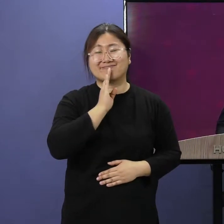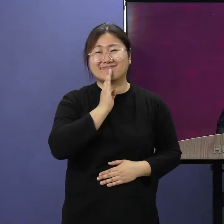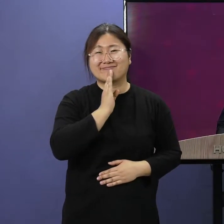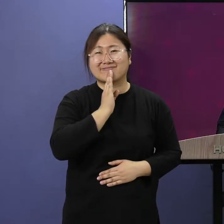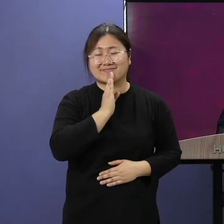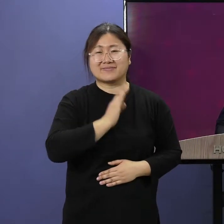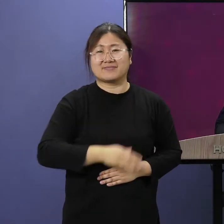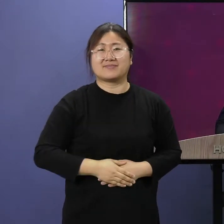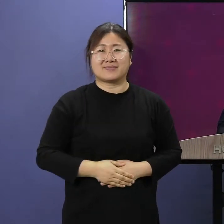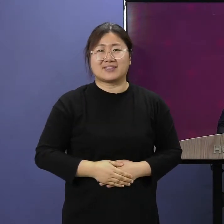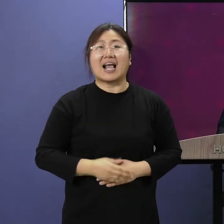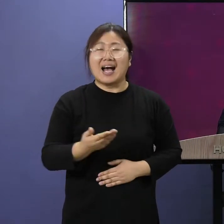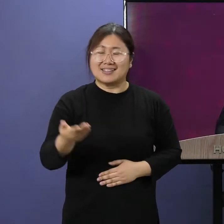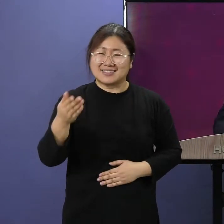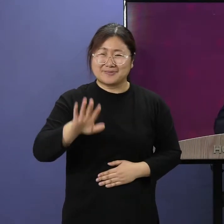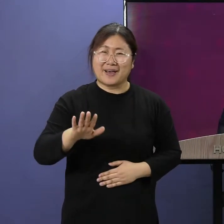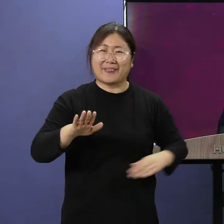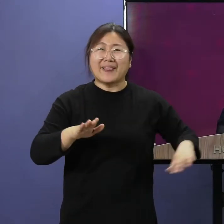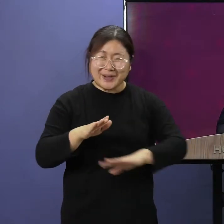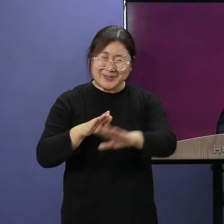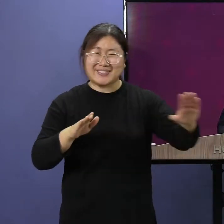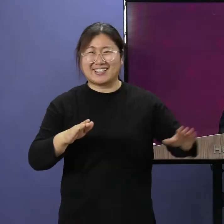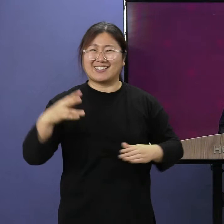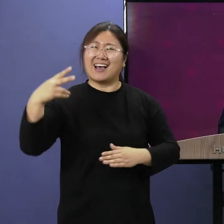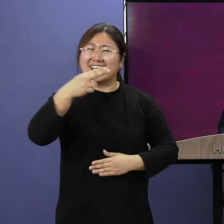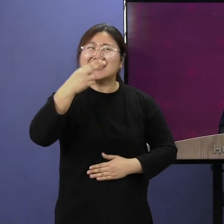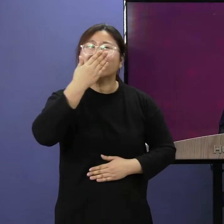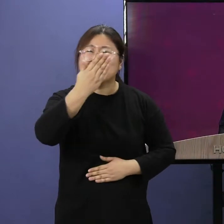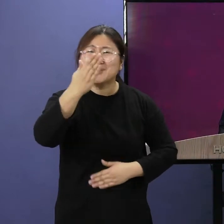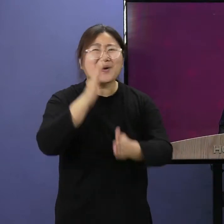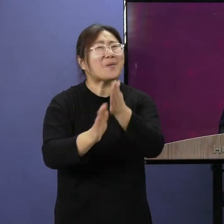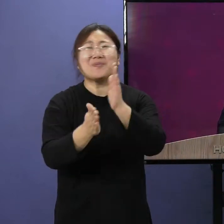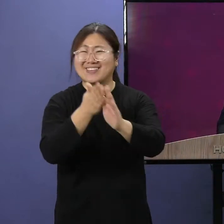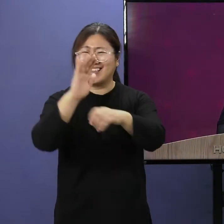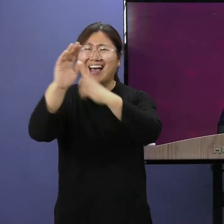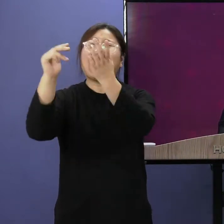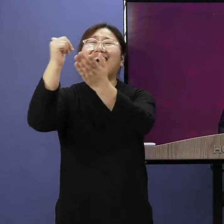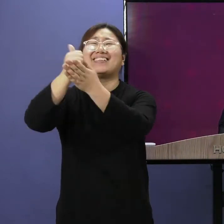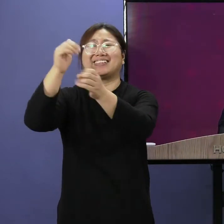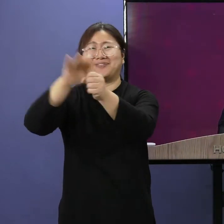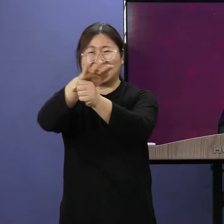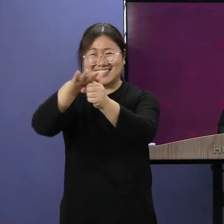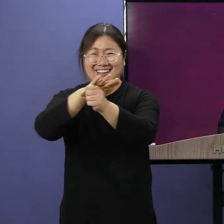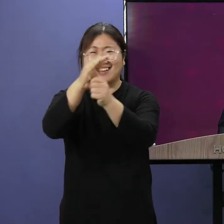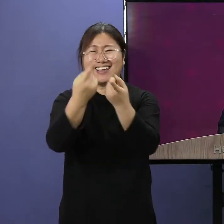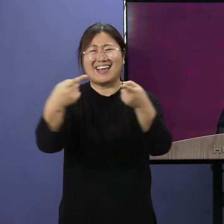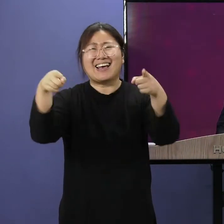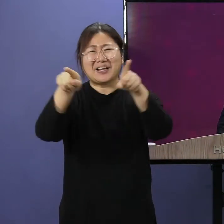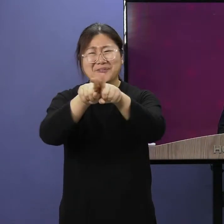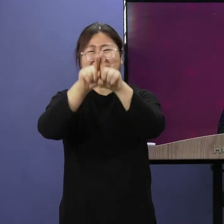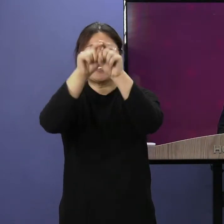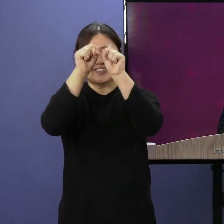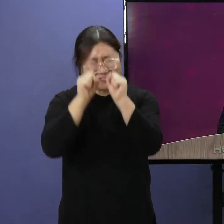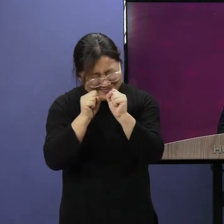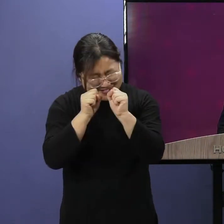그래도 우리에게는 끊을 수 없는 하나님의 사랑이 함께하고 있습니다.